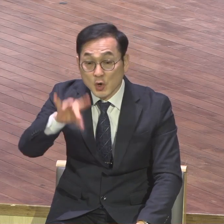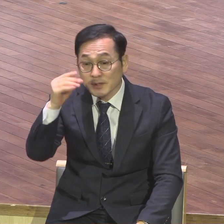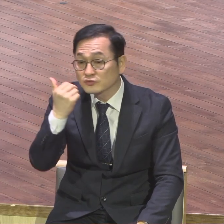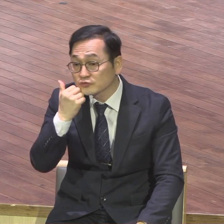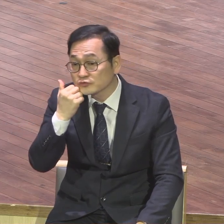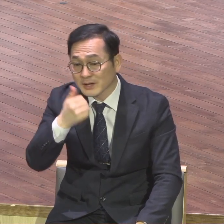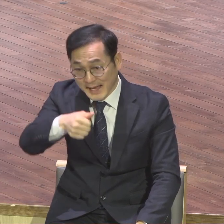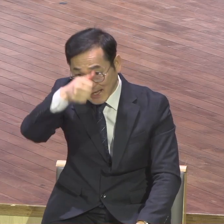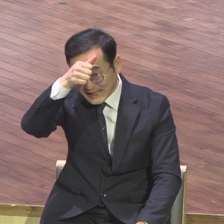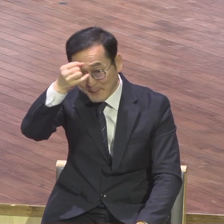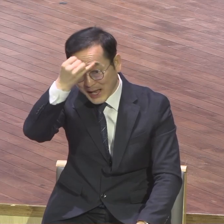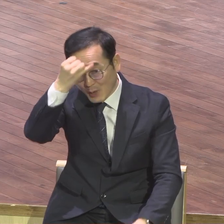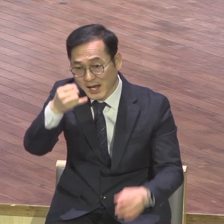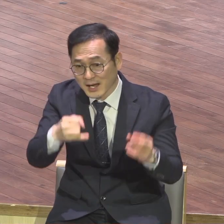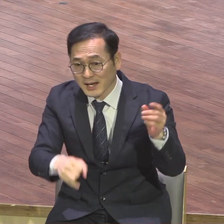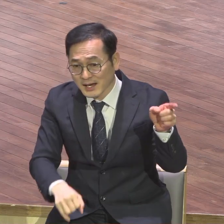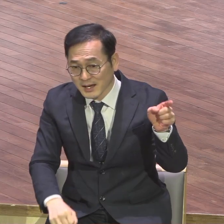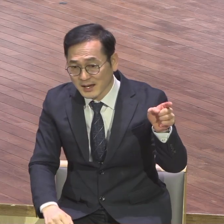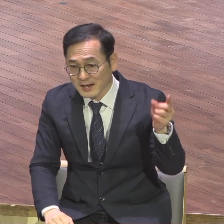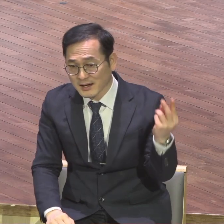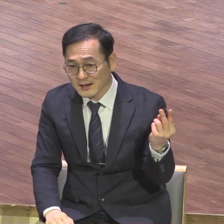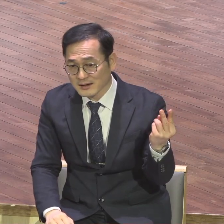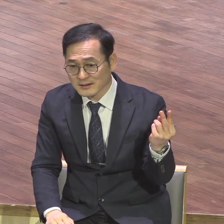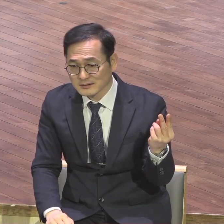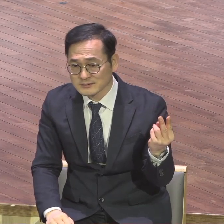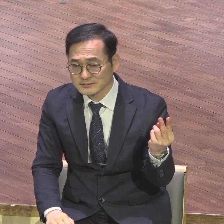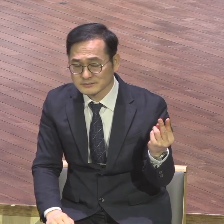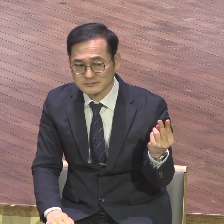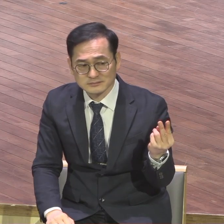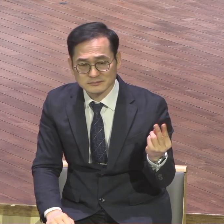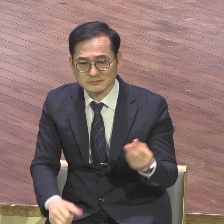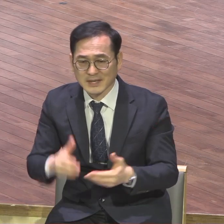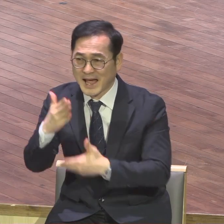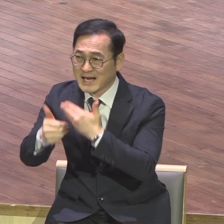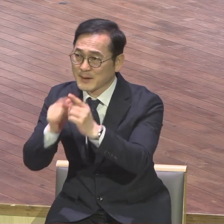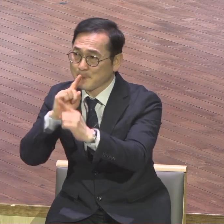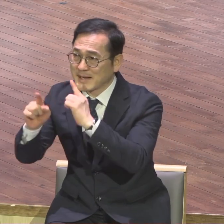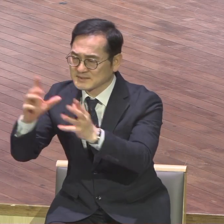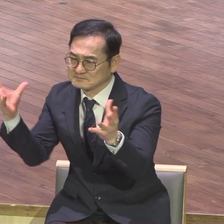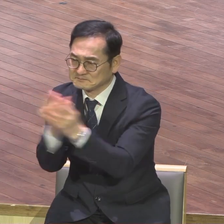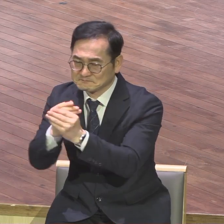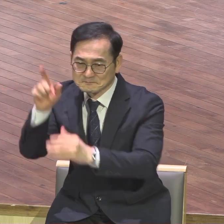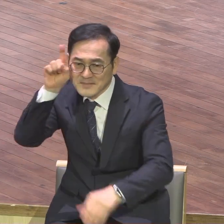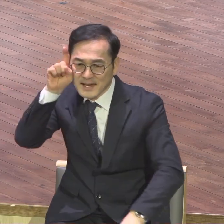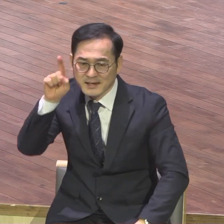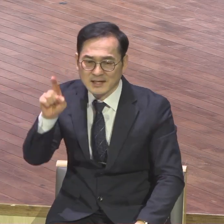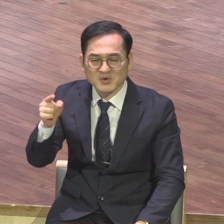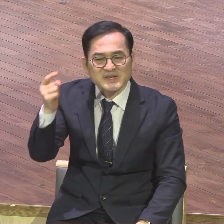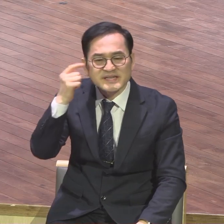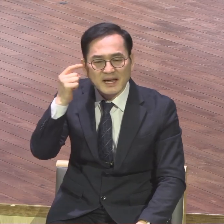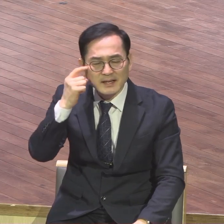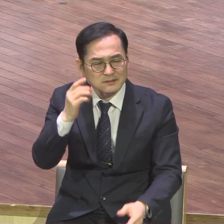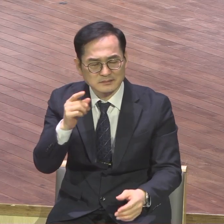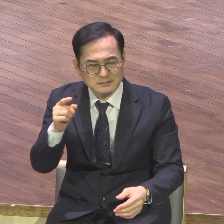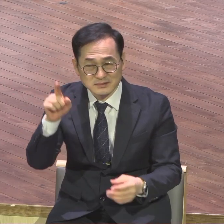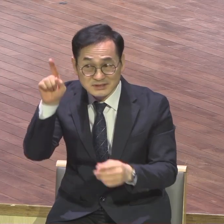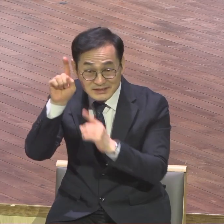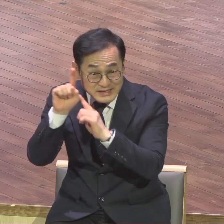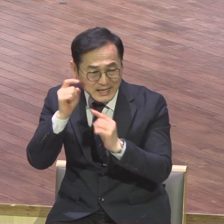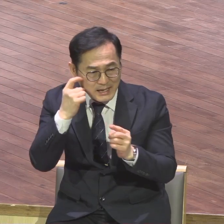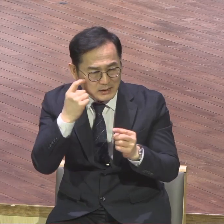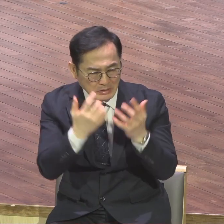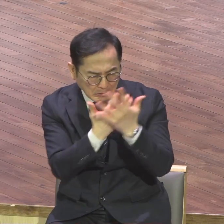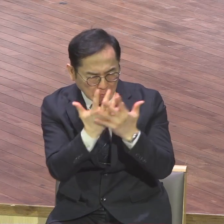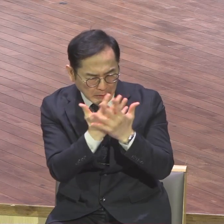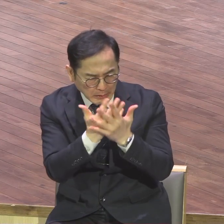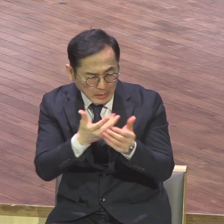하나님의 말씀을 상대화하도록, 절대화가 아니라 상대화하도록 유혹을 해버립니다.